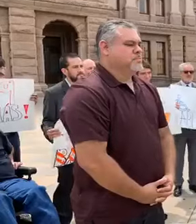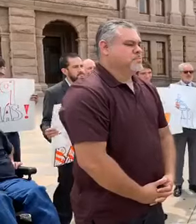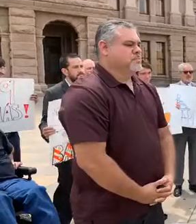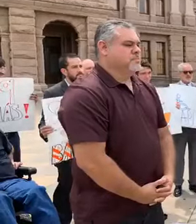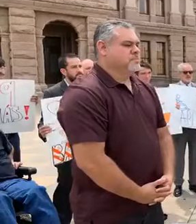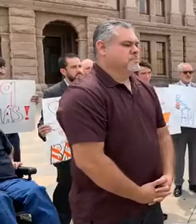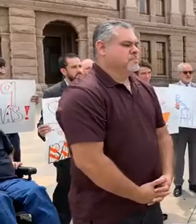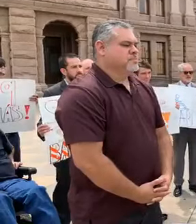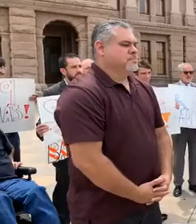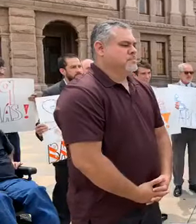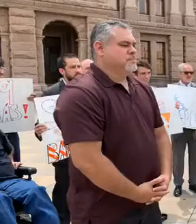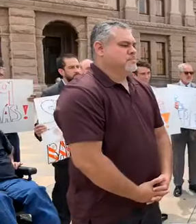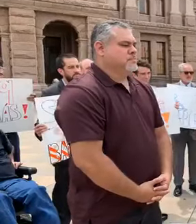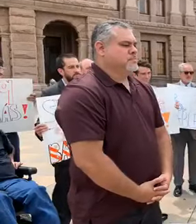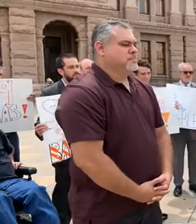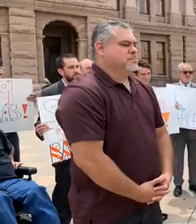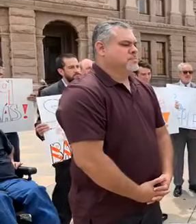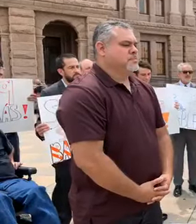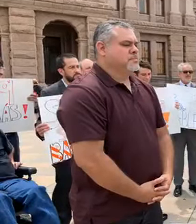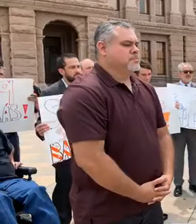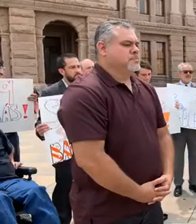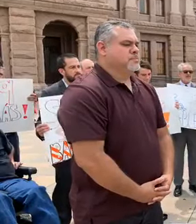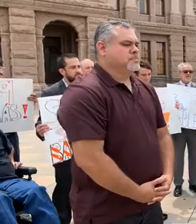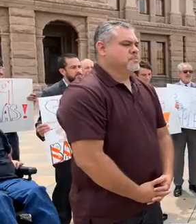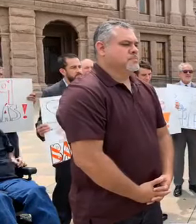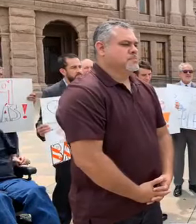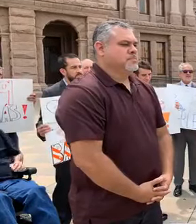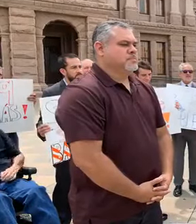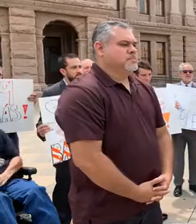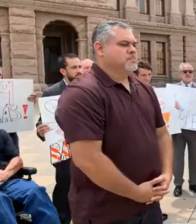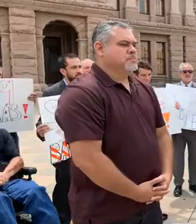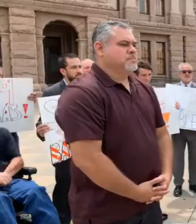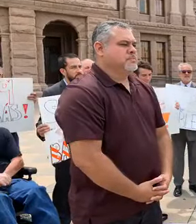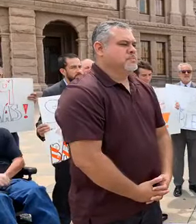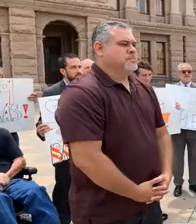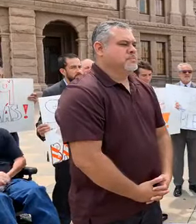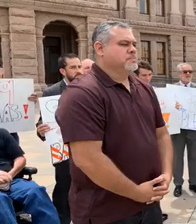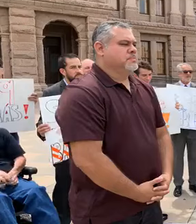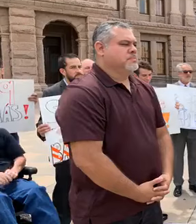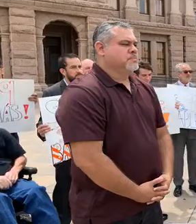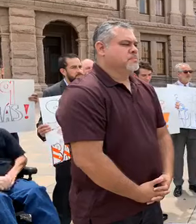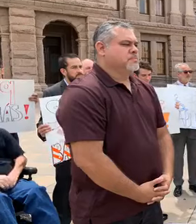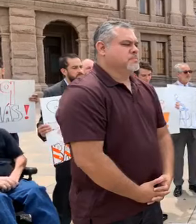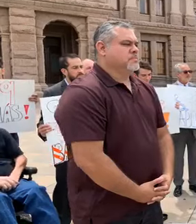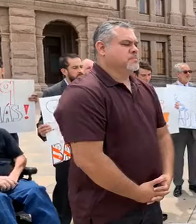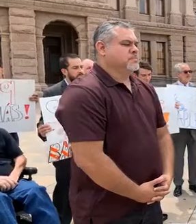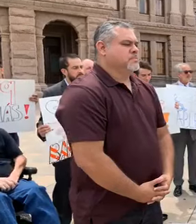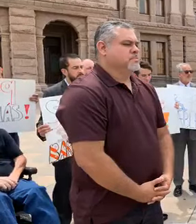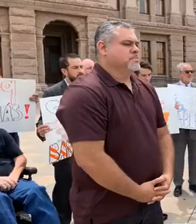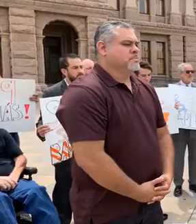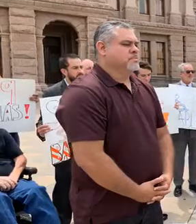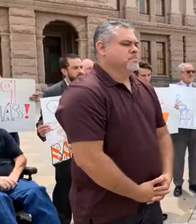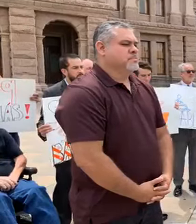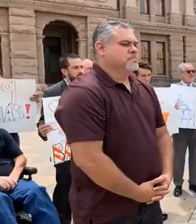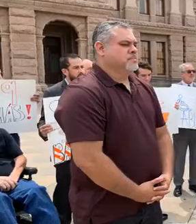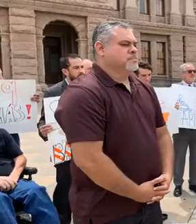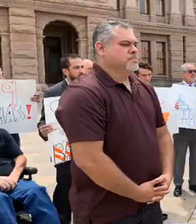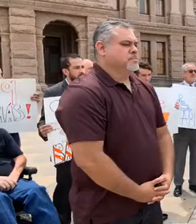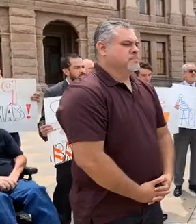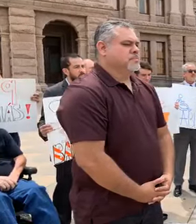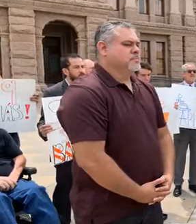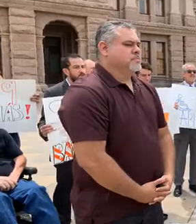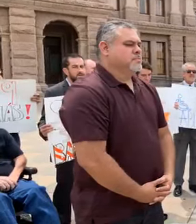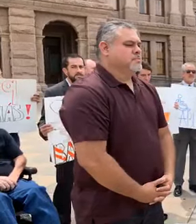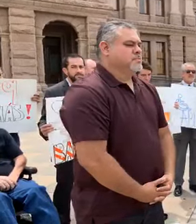con Texas Freedom Network, que mi mamá votó por la primera vez. Como persona autorizada por el Condado de